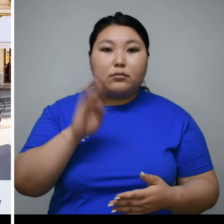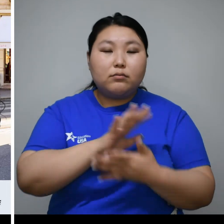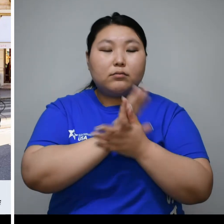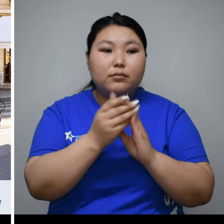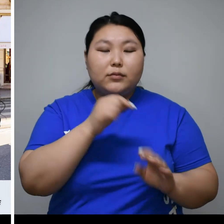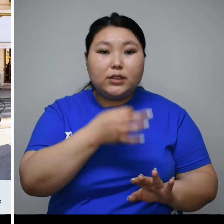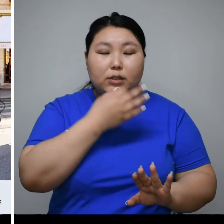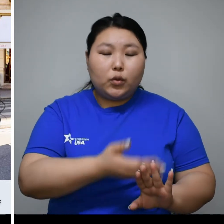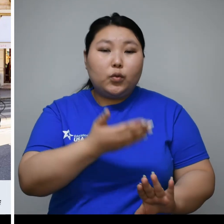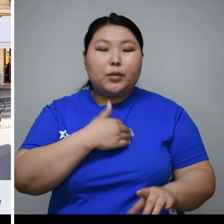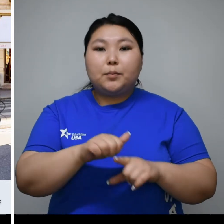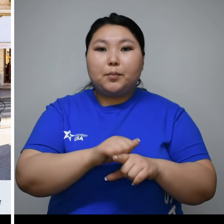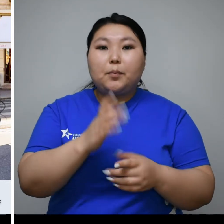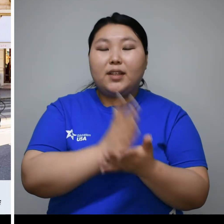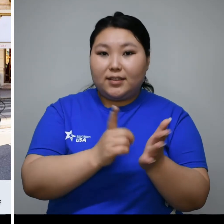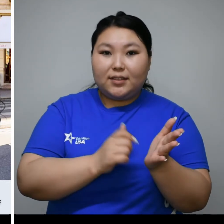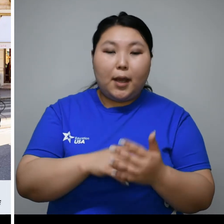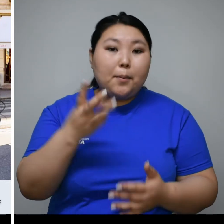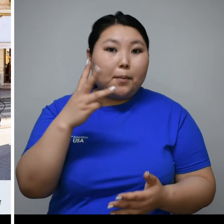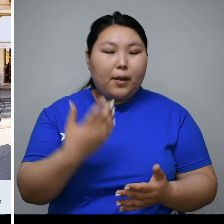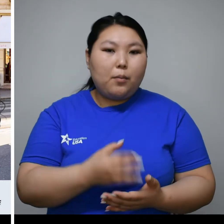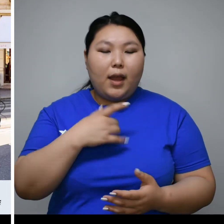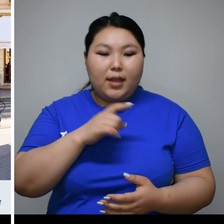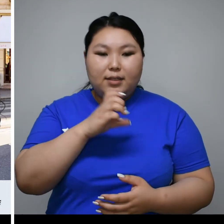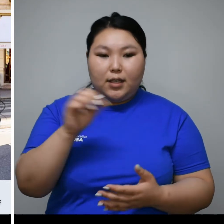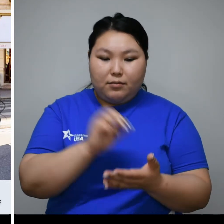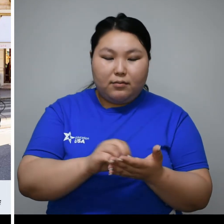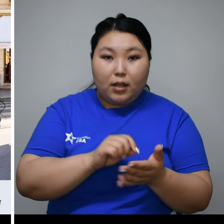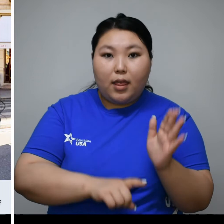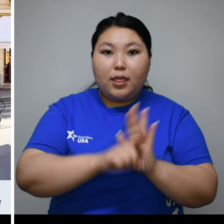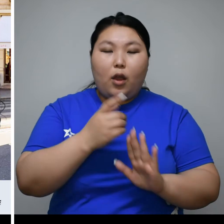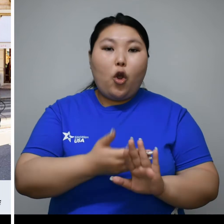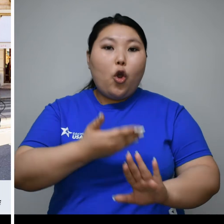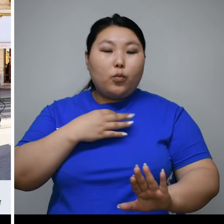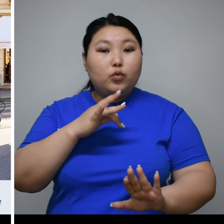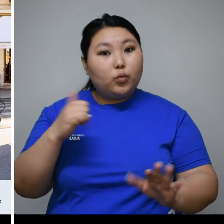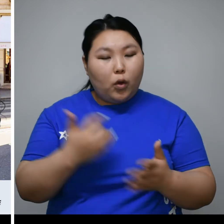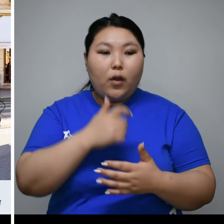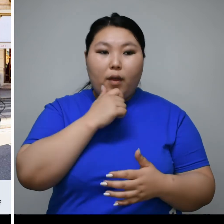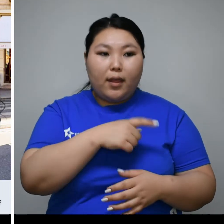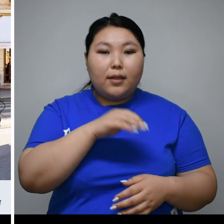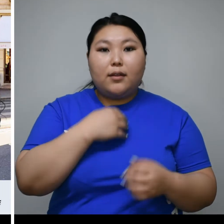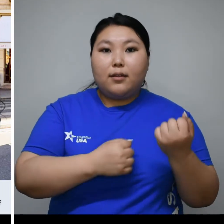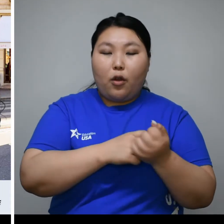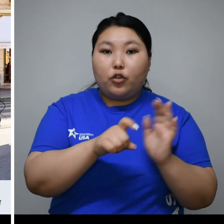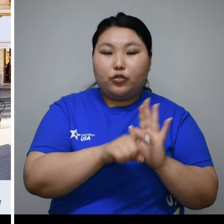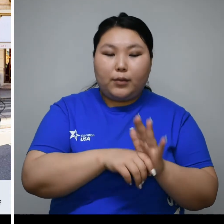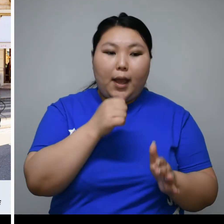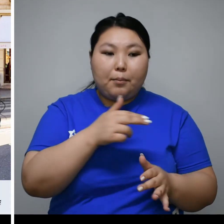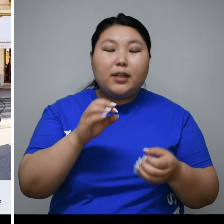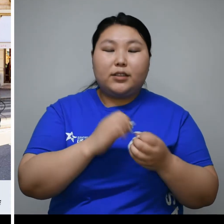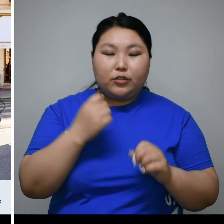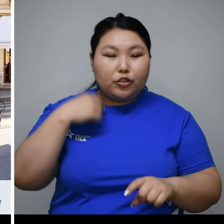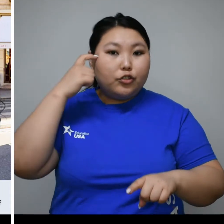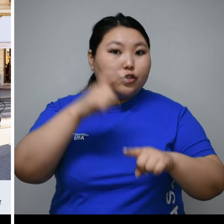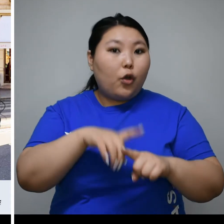Тийм болохоор тэрнээс эртнээс бэлтгэлтэй байх хэрэгтэй. Магадгүй баг эсээгээ бичиж эхлэхээсээ ч өмнө юм уу тэрвээ тэр тэтгэлэг хөтөлбөрт